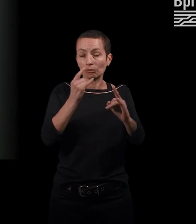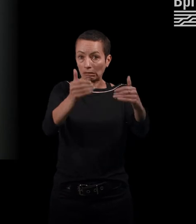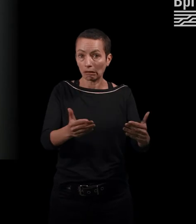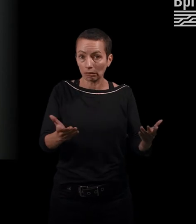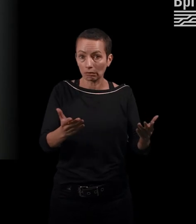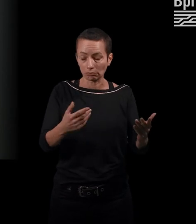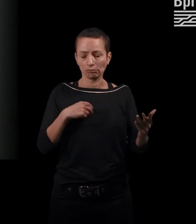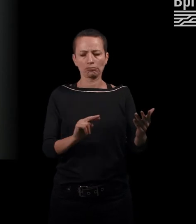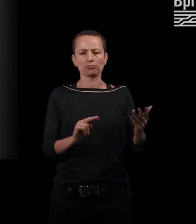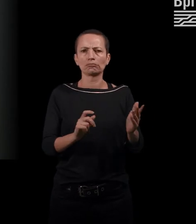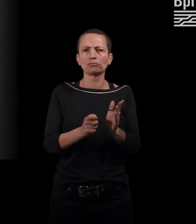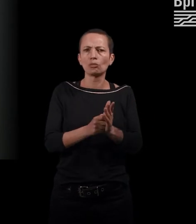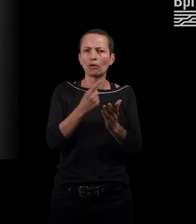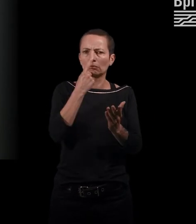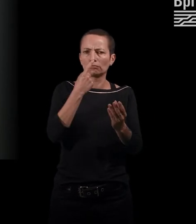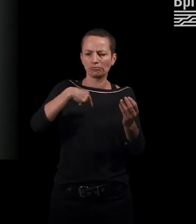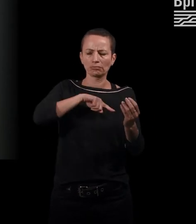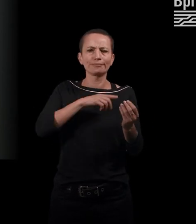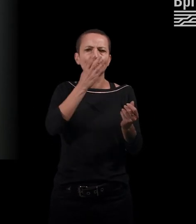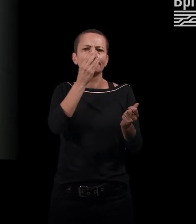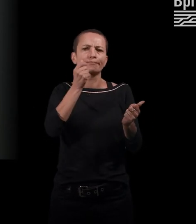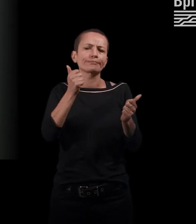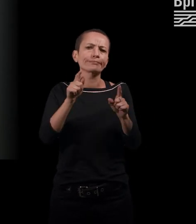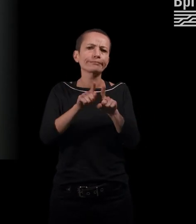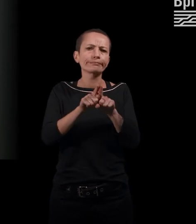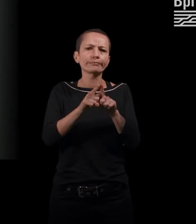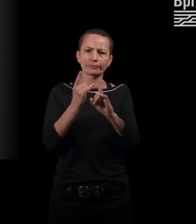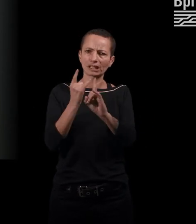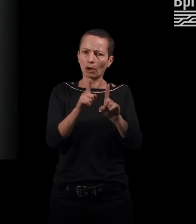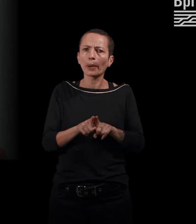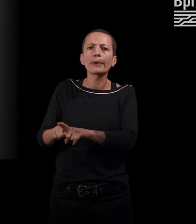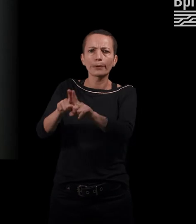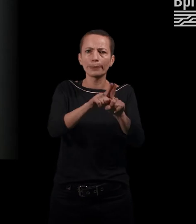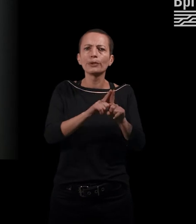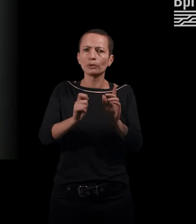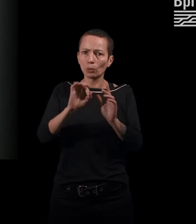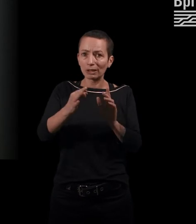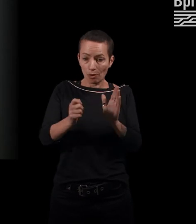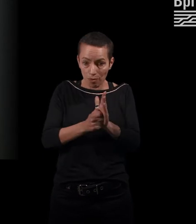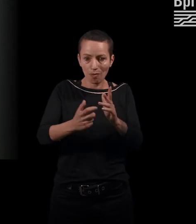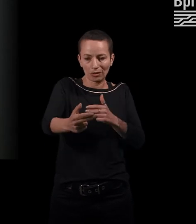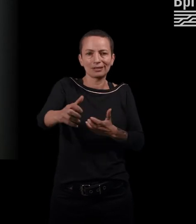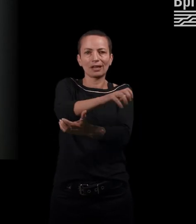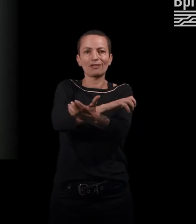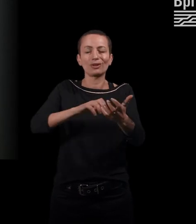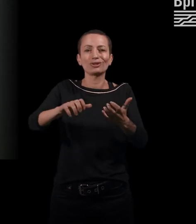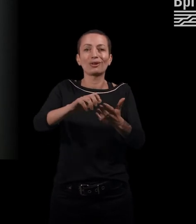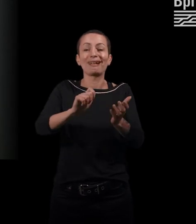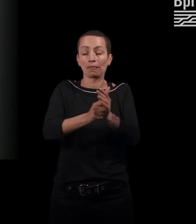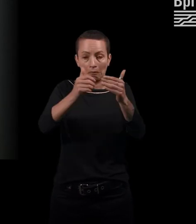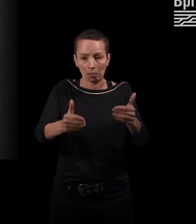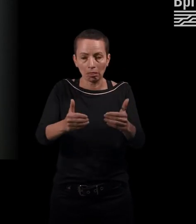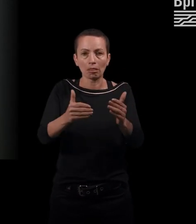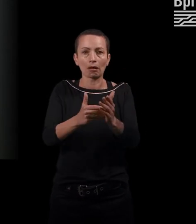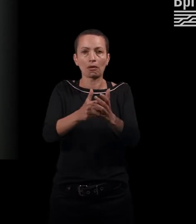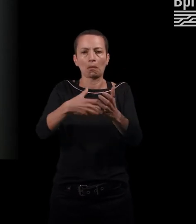À un moment donné, on a senti qu'il y avait une histoire commune pendant cette révolution, et là de nouveau cette histoire